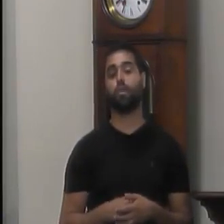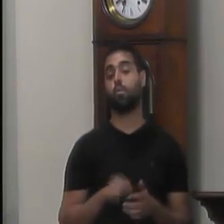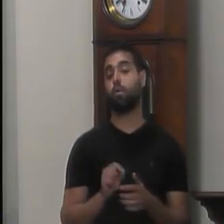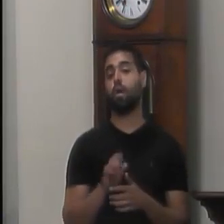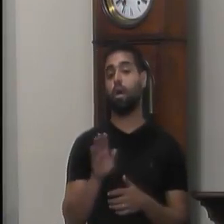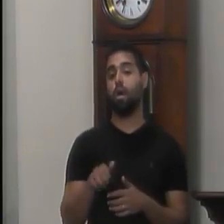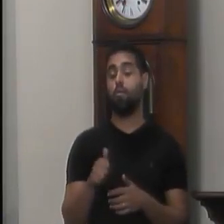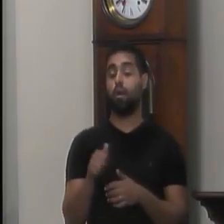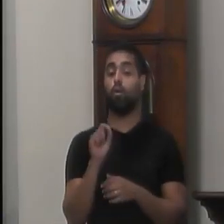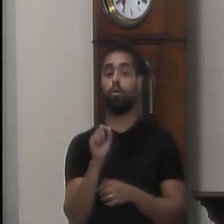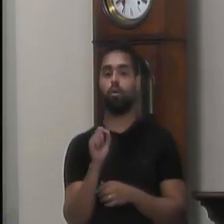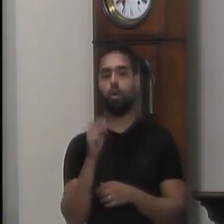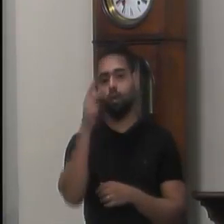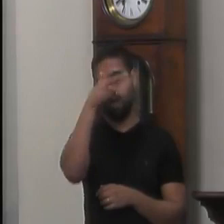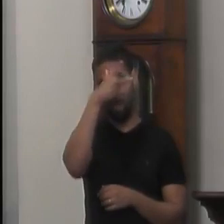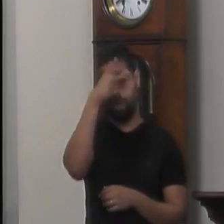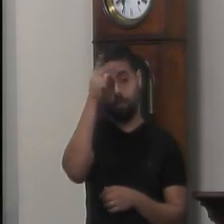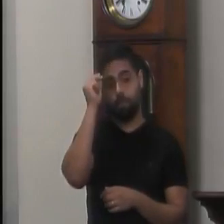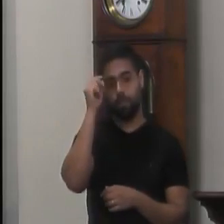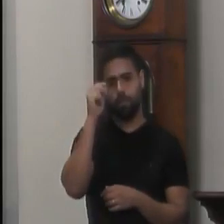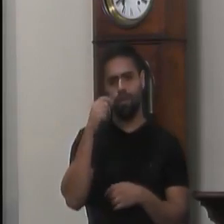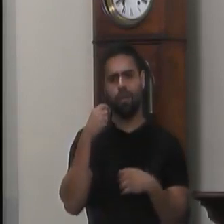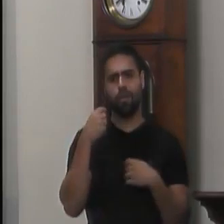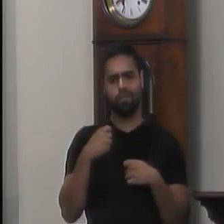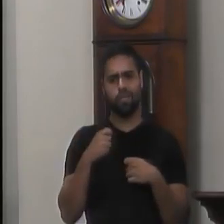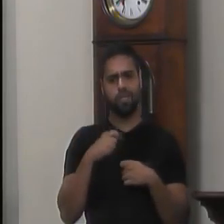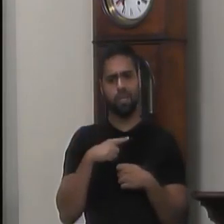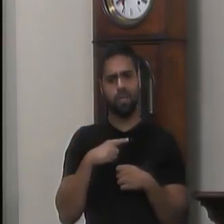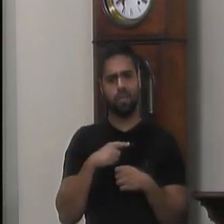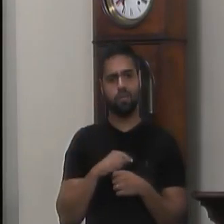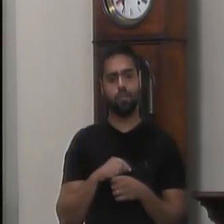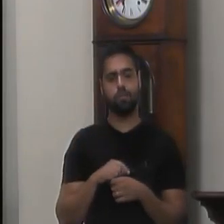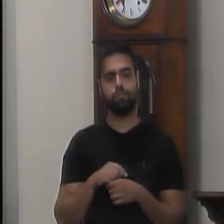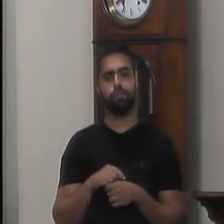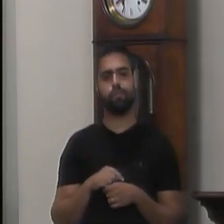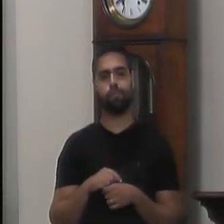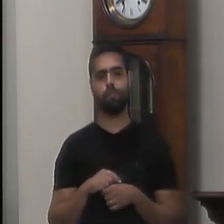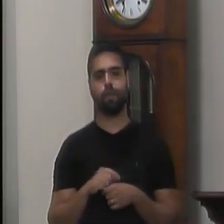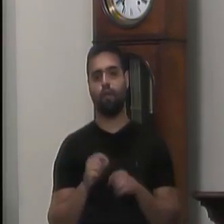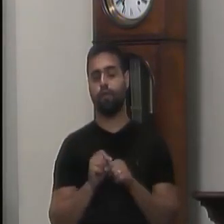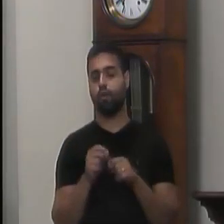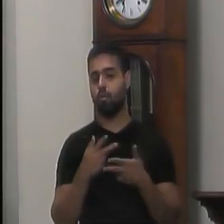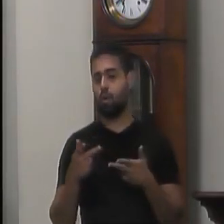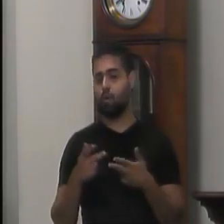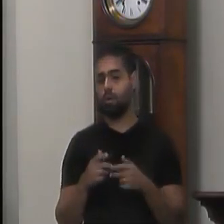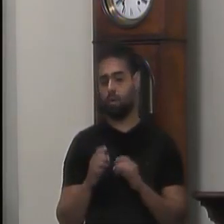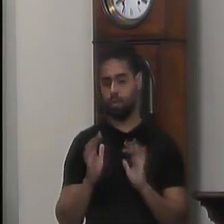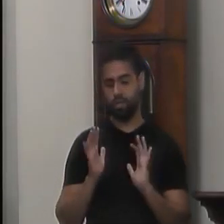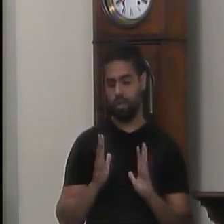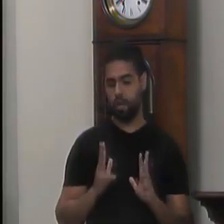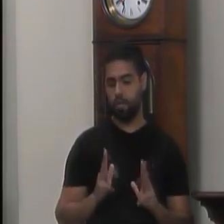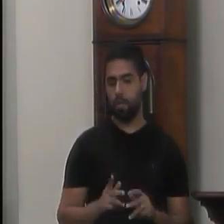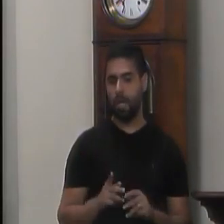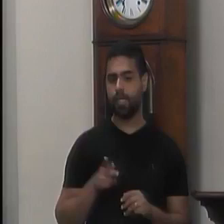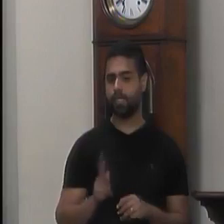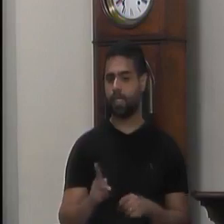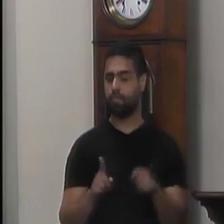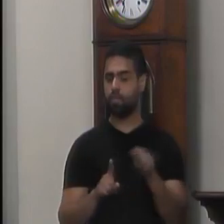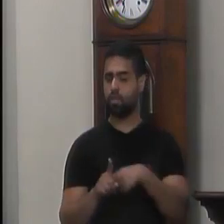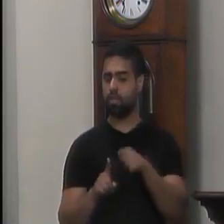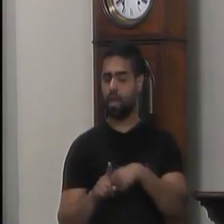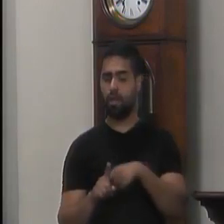a prefeitura tem que tomar mais providência de limpar aquilo lá toda semana,